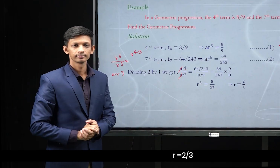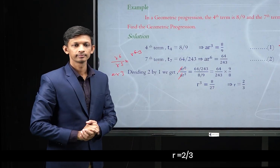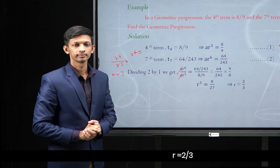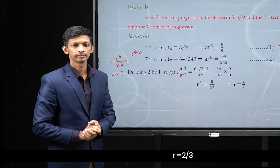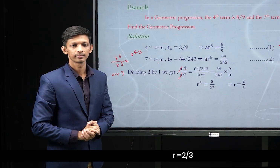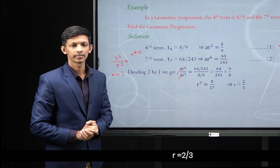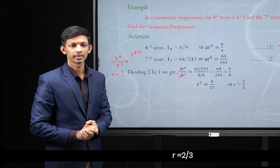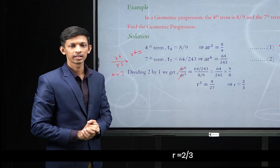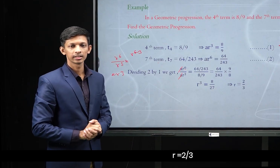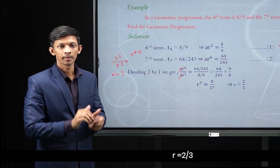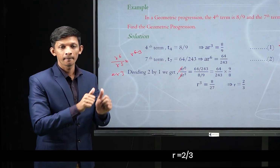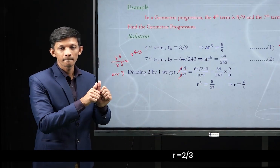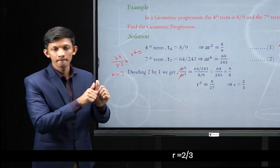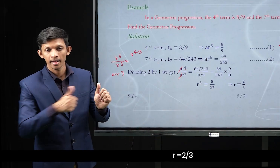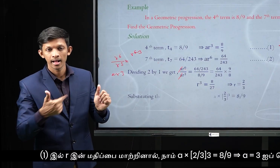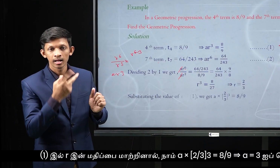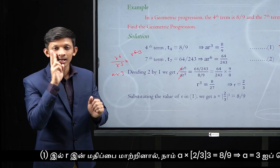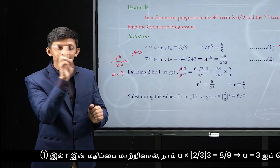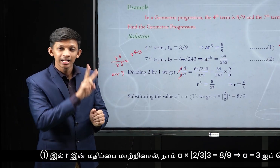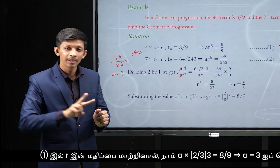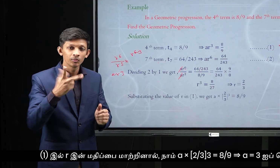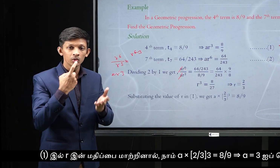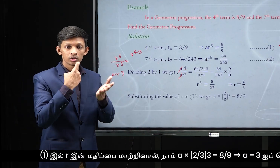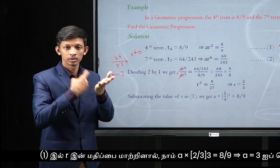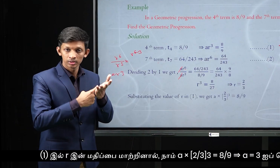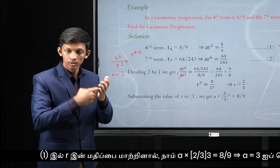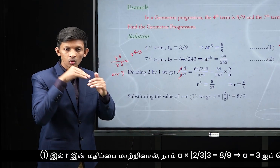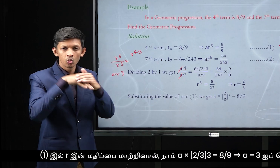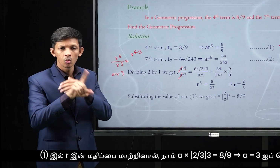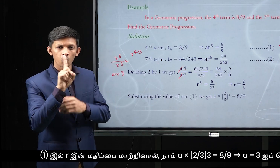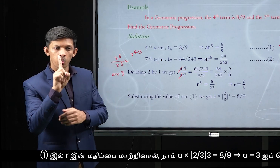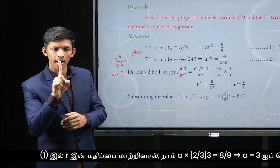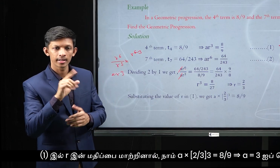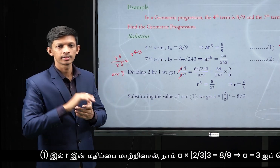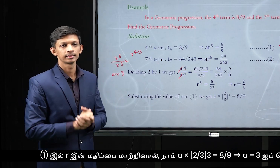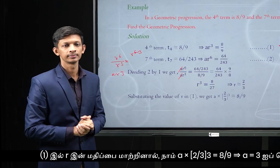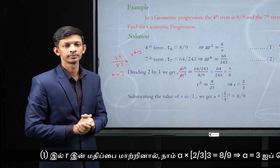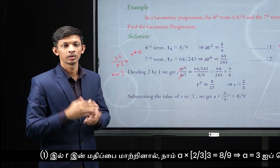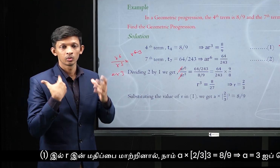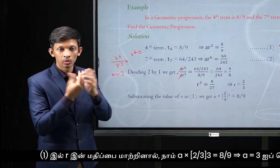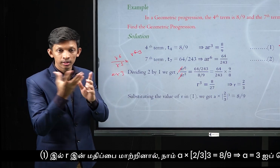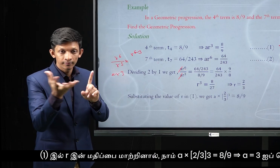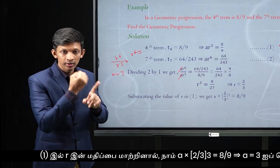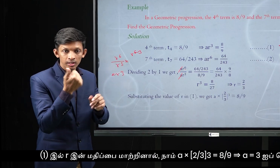ஈடு 2 கீழ் 3. ஒன்றில் ஆரின் மதிப்பை மாற்றினால் நமக்கு ஏ பெருக்கல்